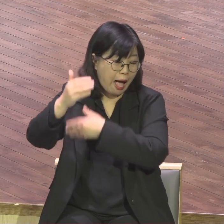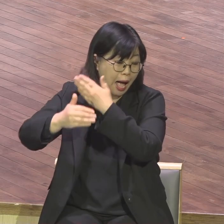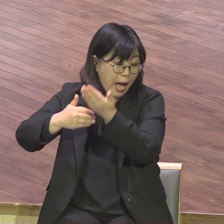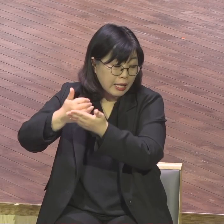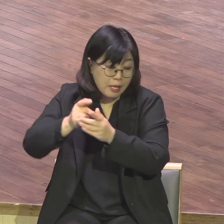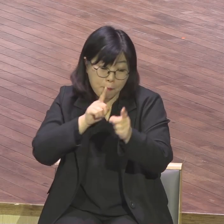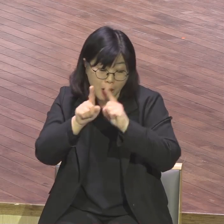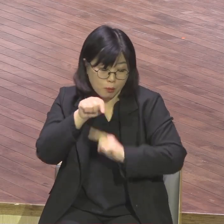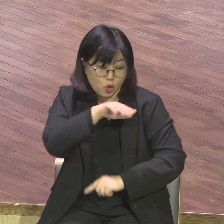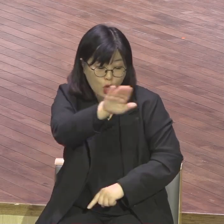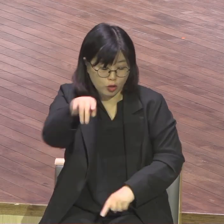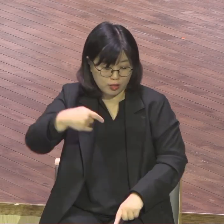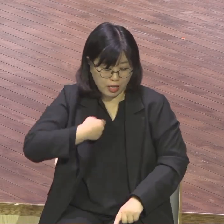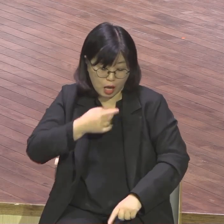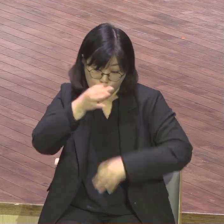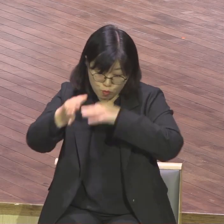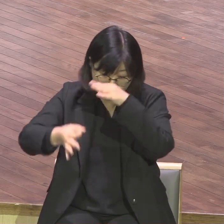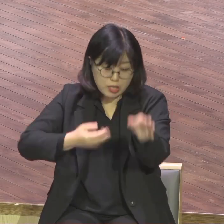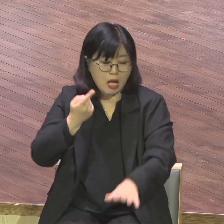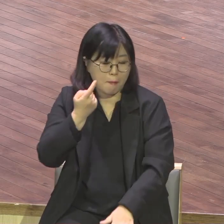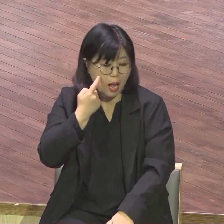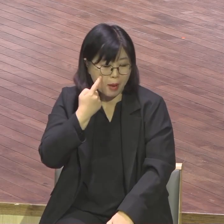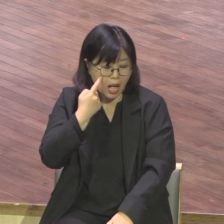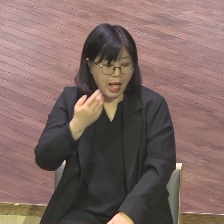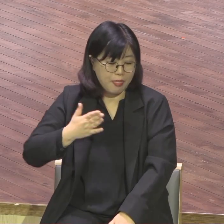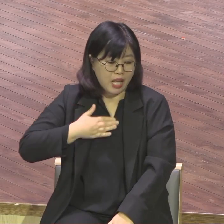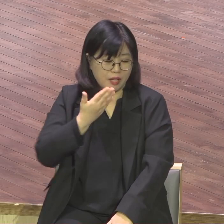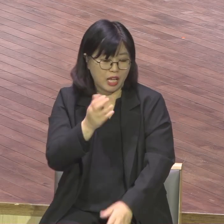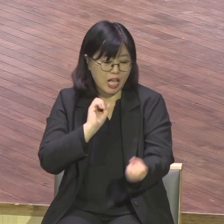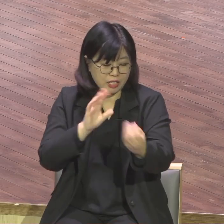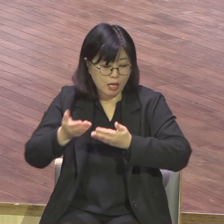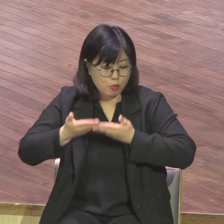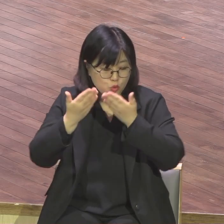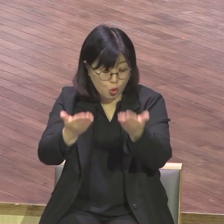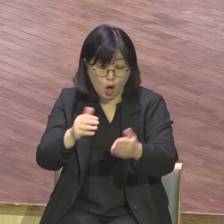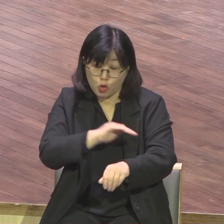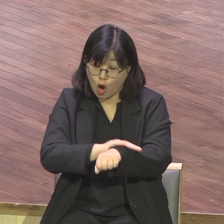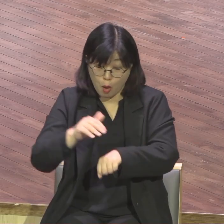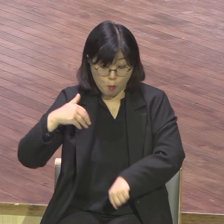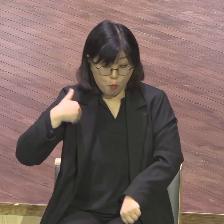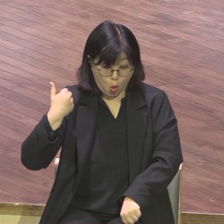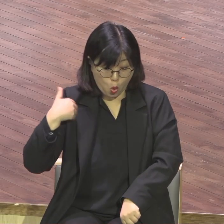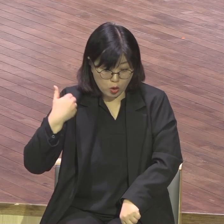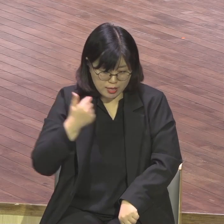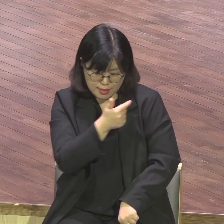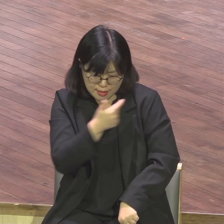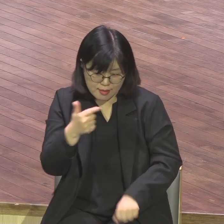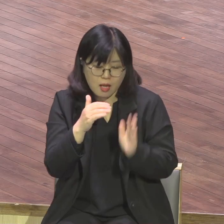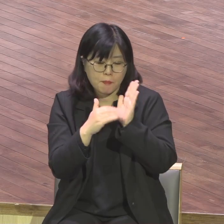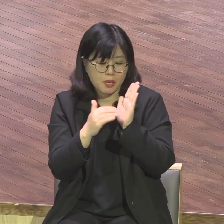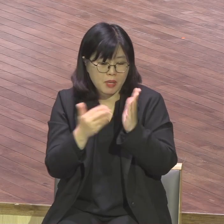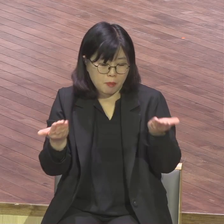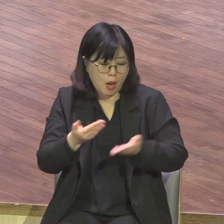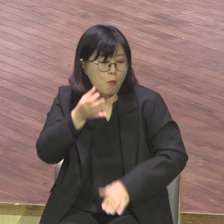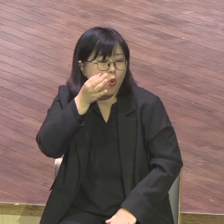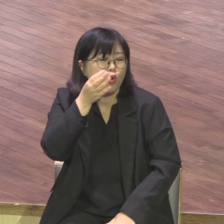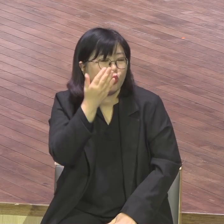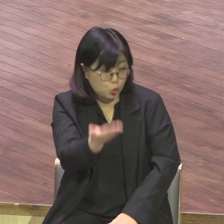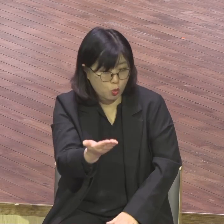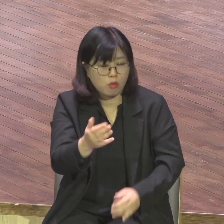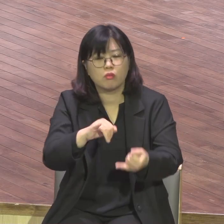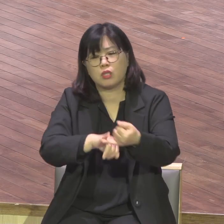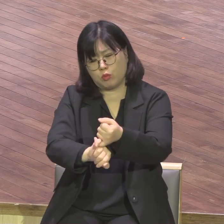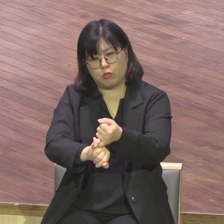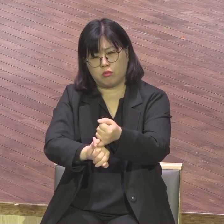이르노라. 너는 내게 부르짖으라. 내가 내게 응답하겠고 너가 알지 못한 크고 은밀한 일을 보이리라.